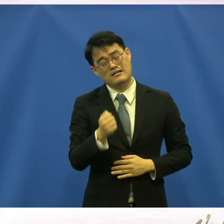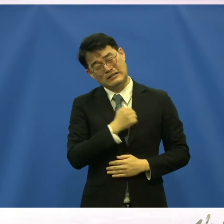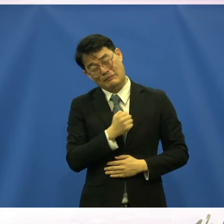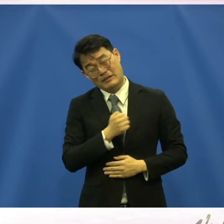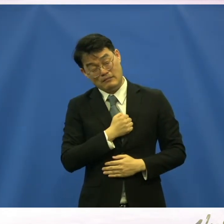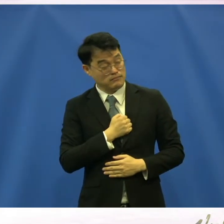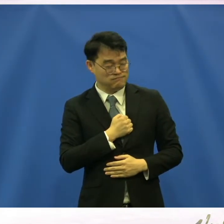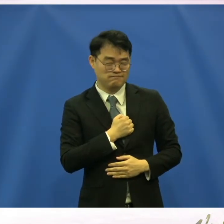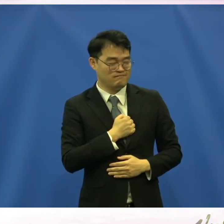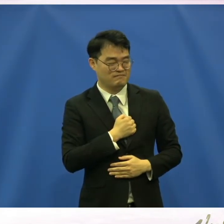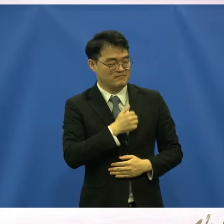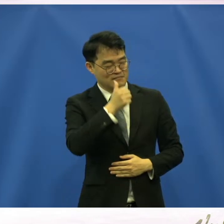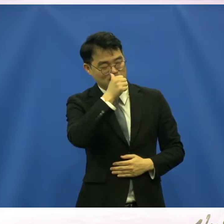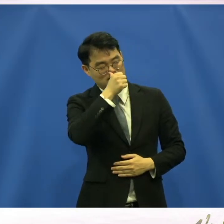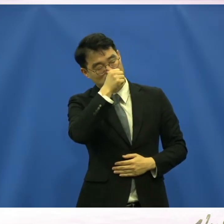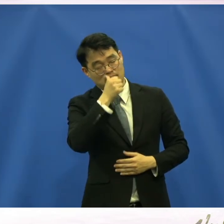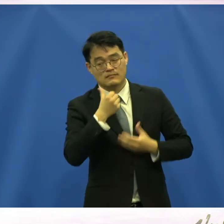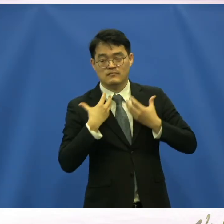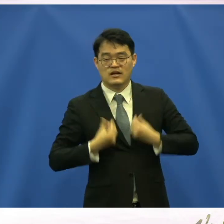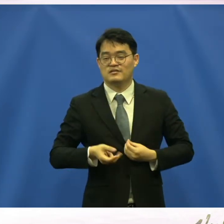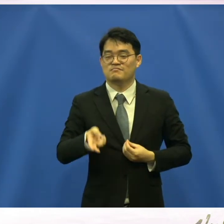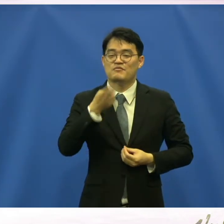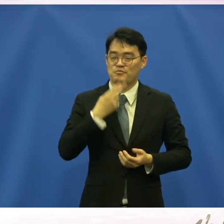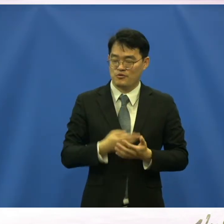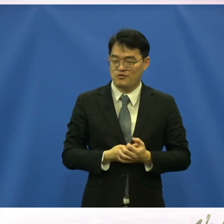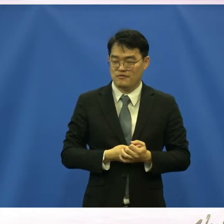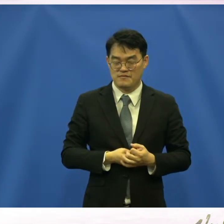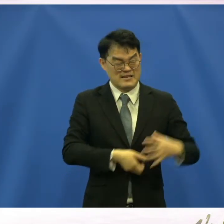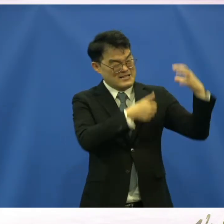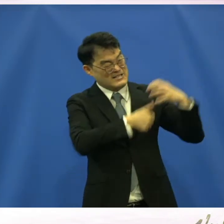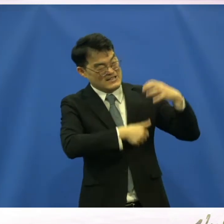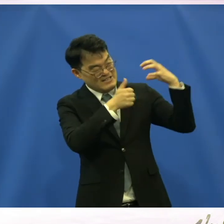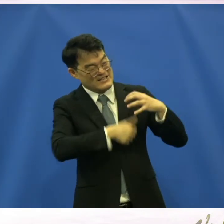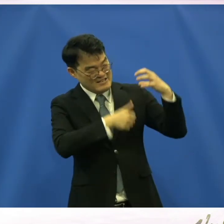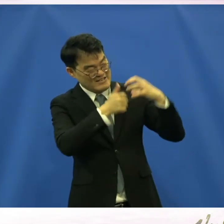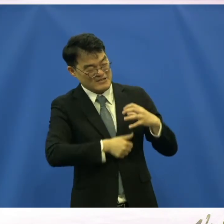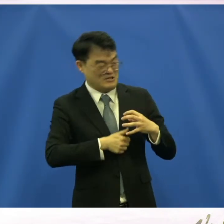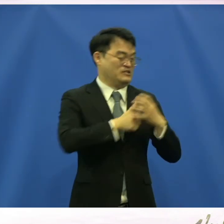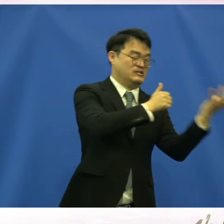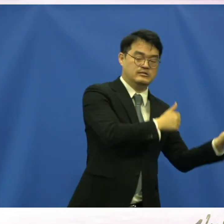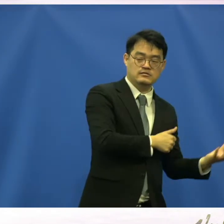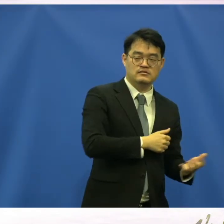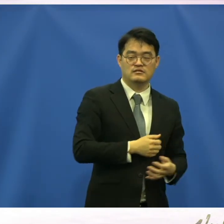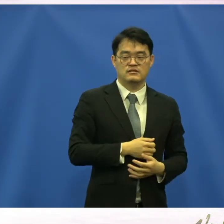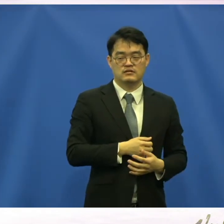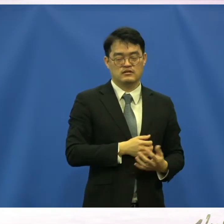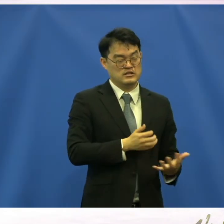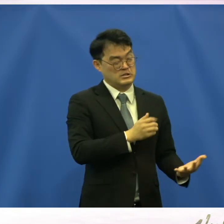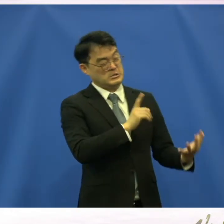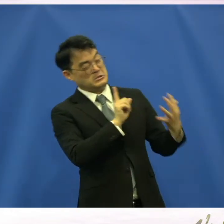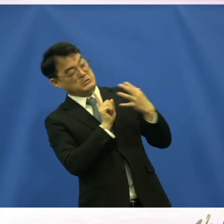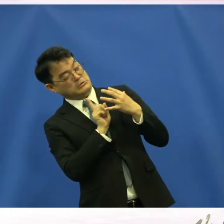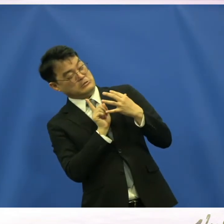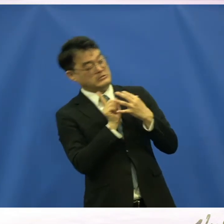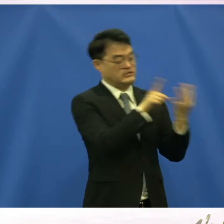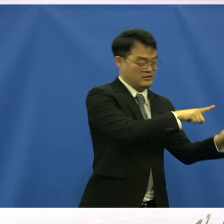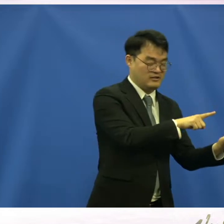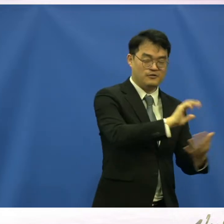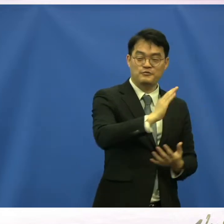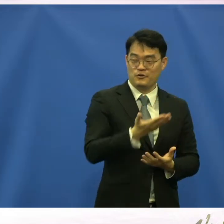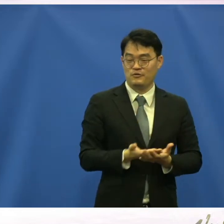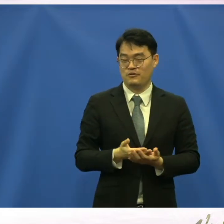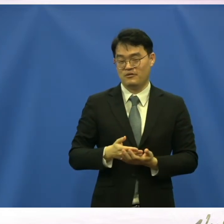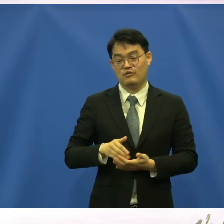아니하며 박해를 받아도 버림받지 아니하며 거꾸로 떨림을 당하여도 망하지 아니하고 우리가 항상 예수의 죽음을